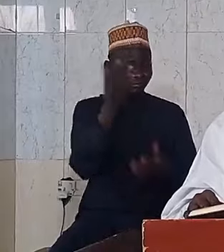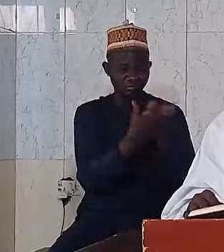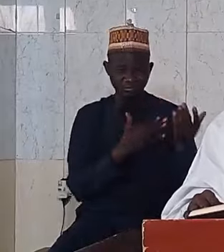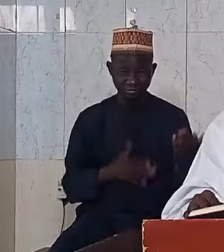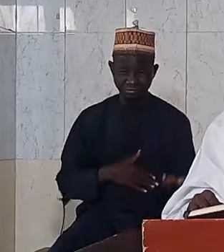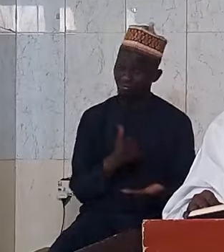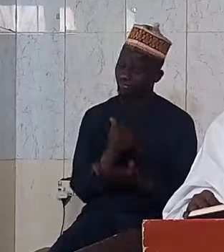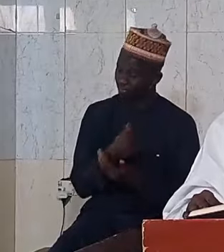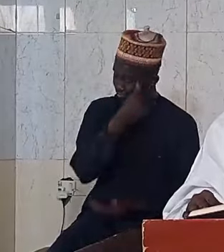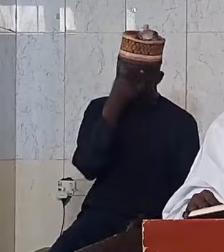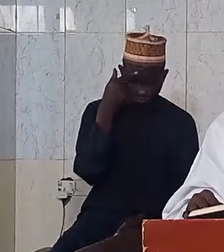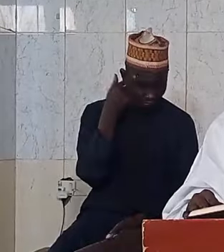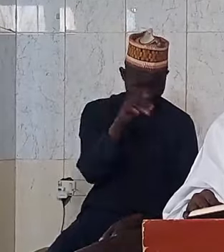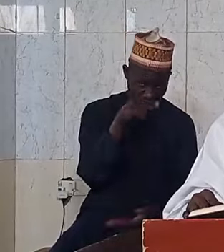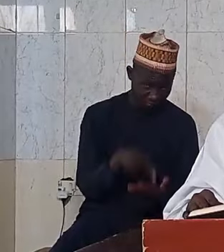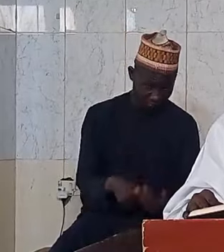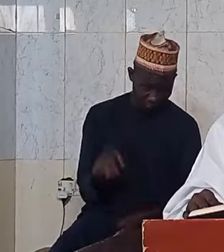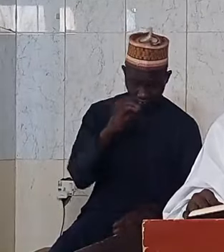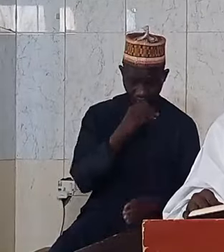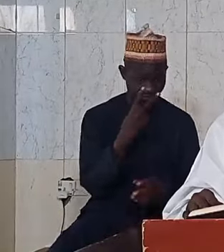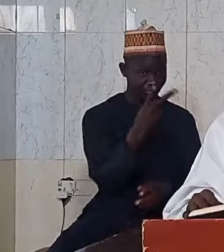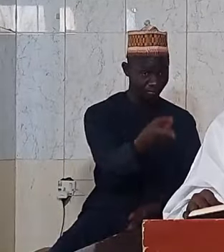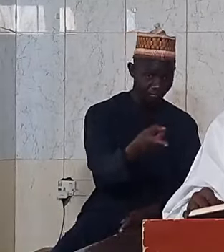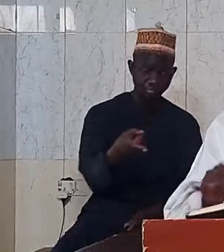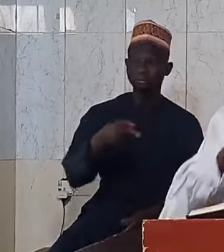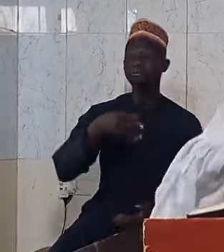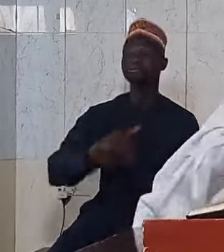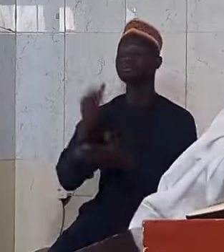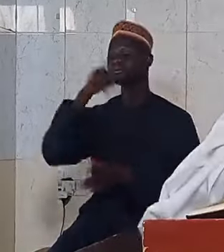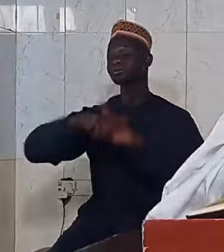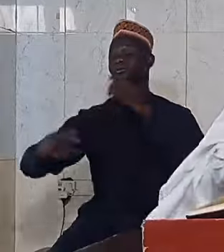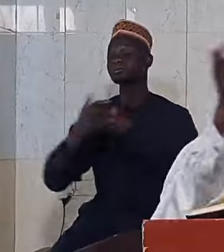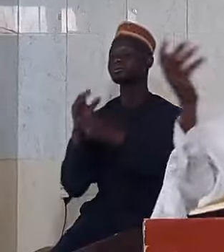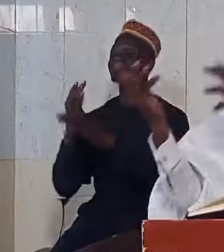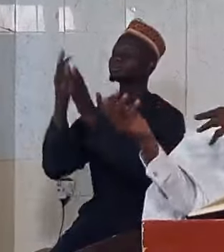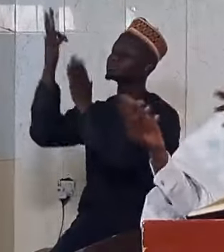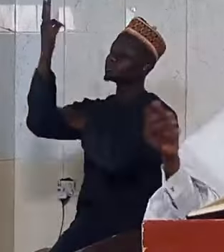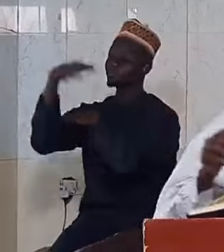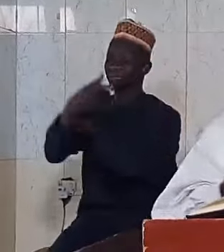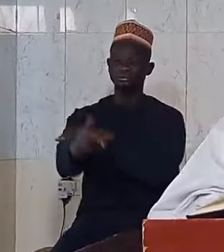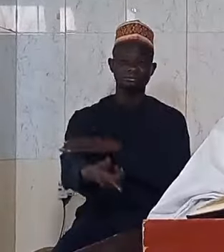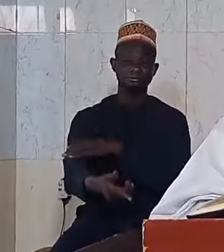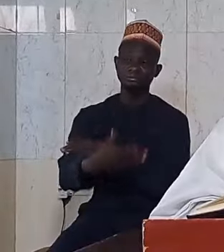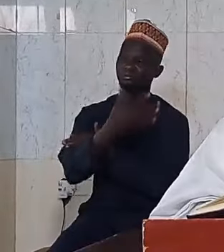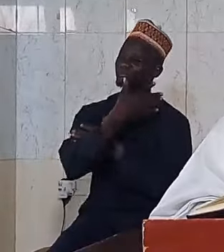وي سبو دجير منسا شي ذاك كلا شي إن وي ذي لوكا سيكي وألا